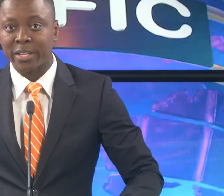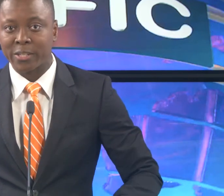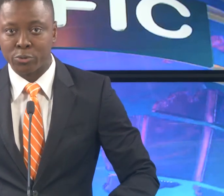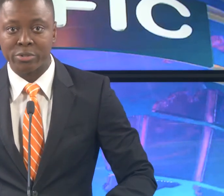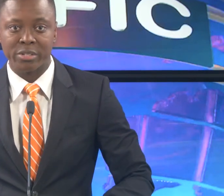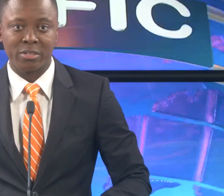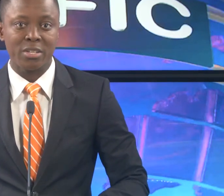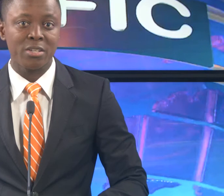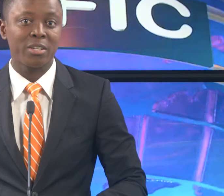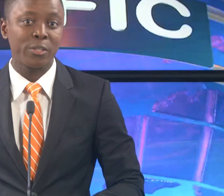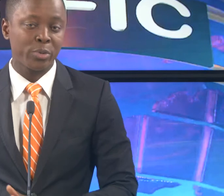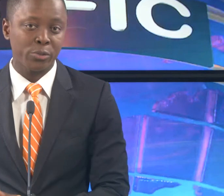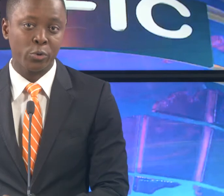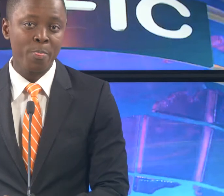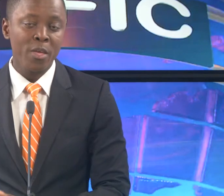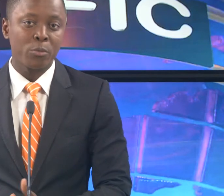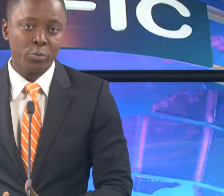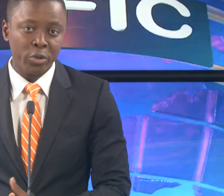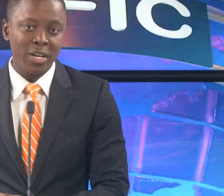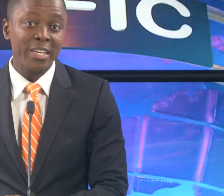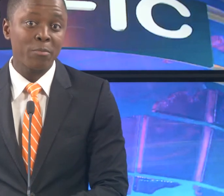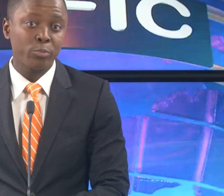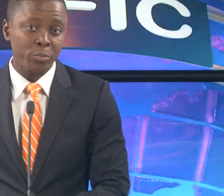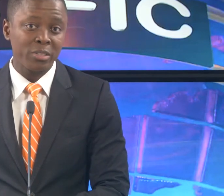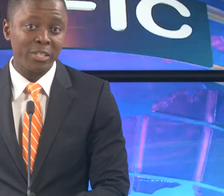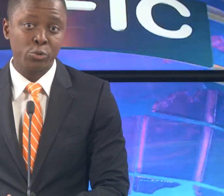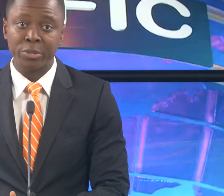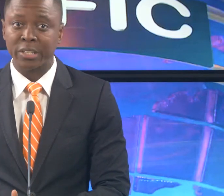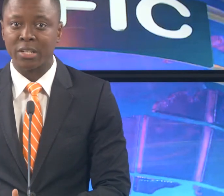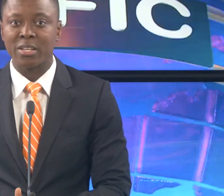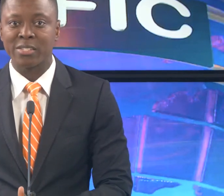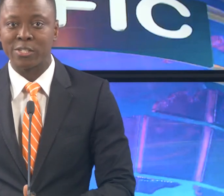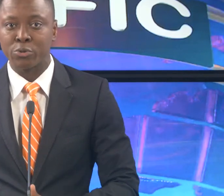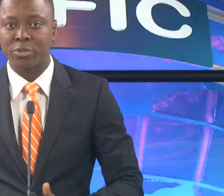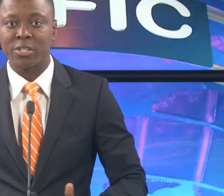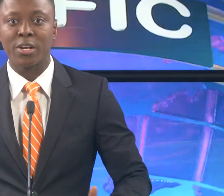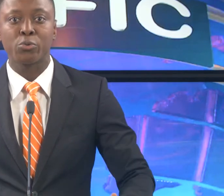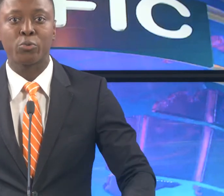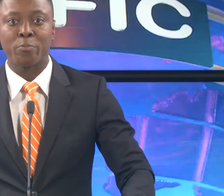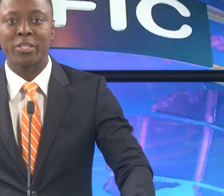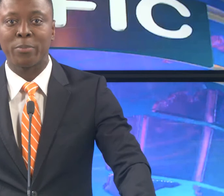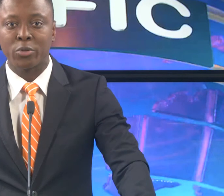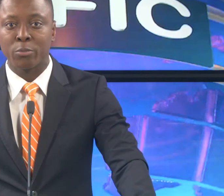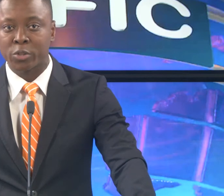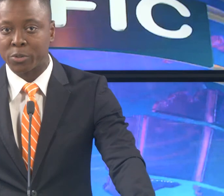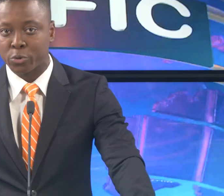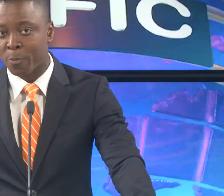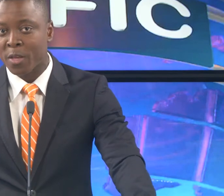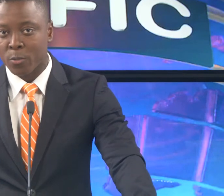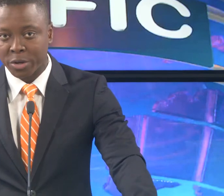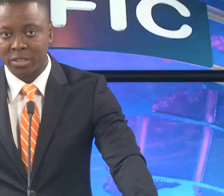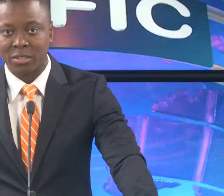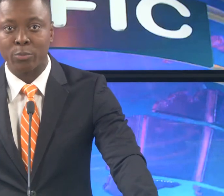notamment dans les questions de santé et d'éducation. M. Morlan a également promis d'exonérer les institutions qui s'occupent des personnes à besoins